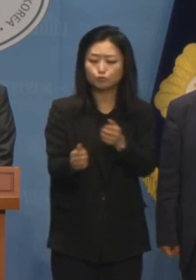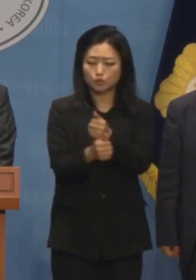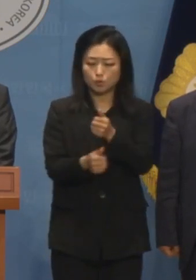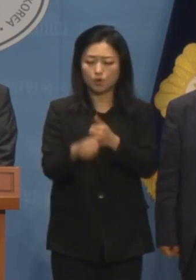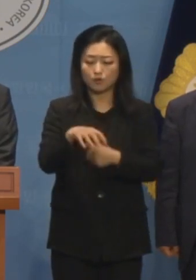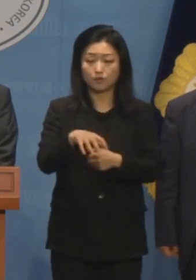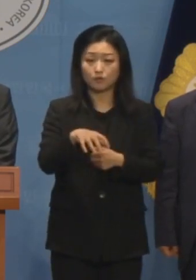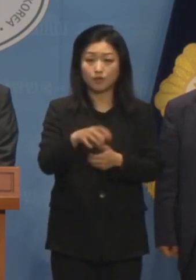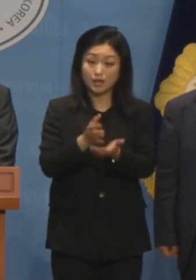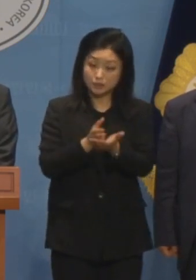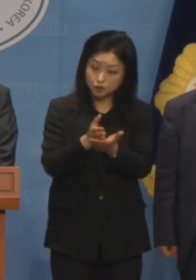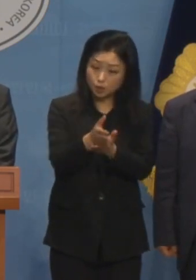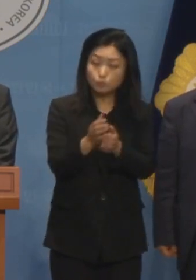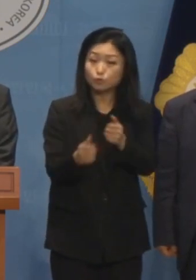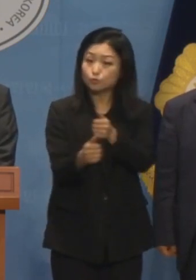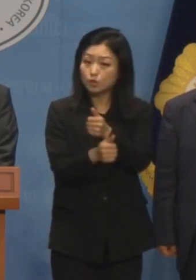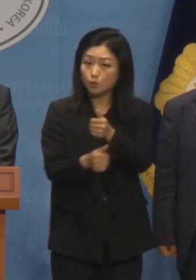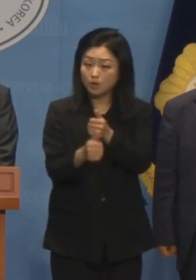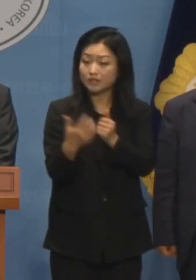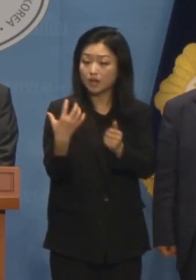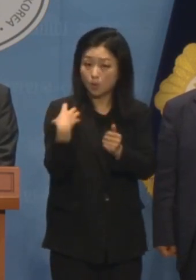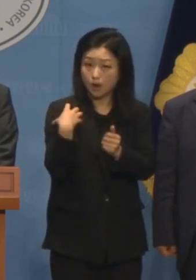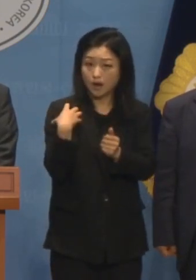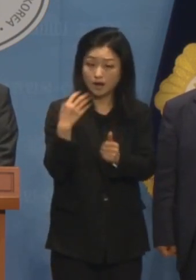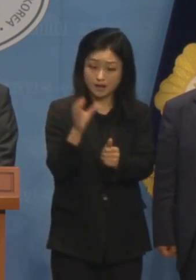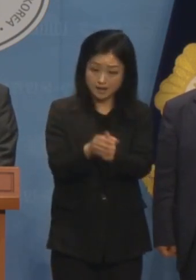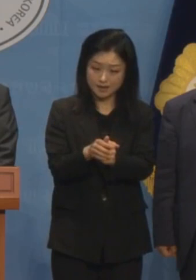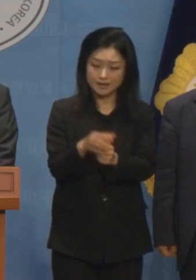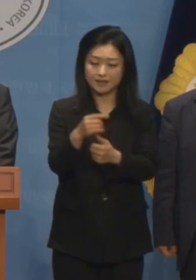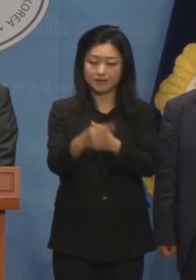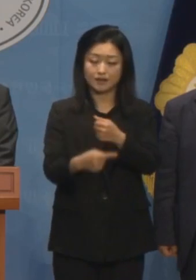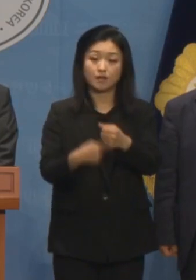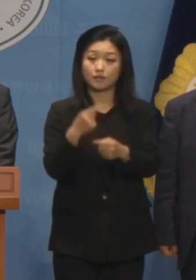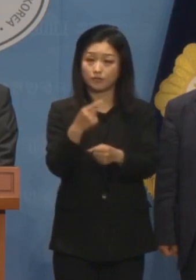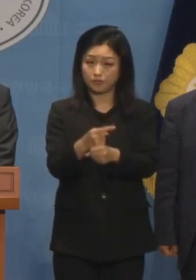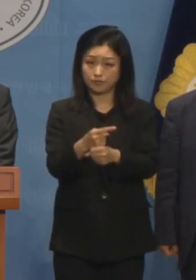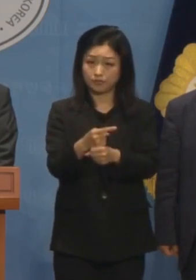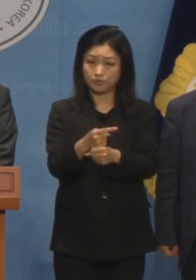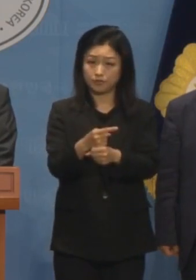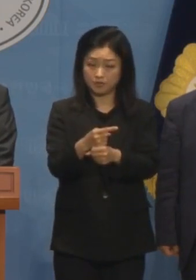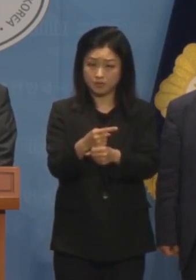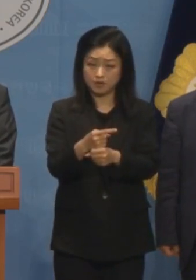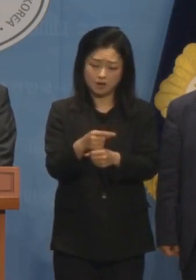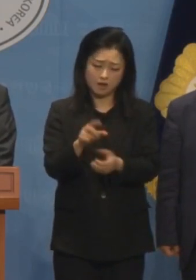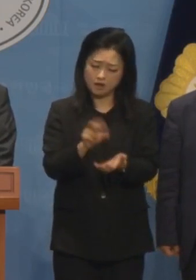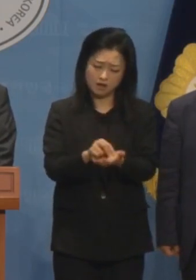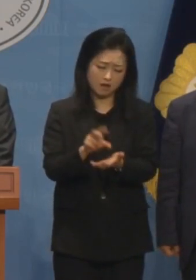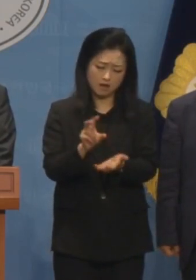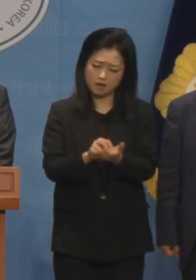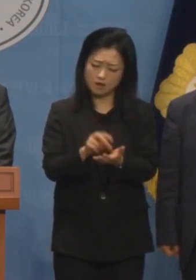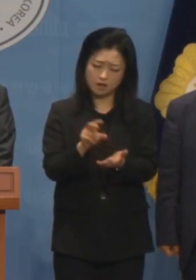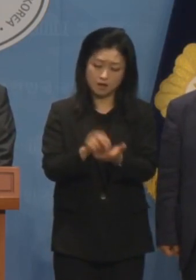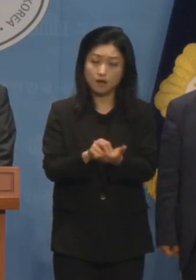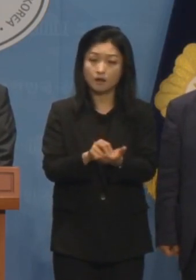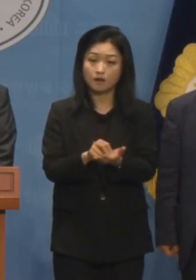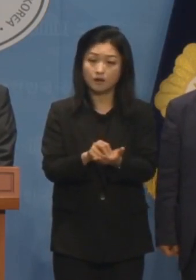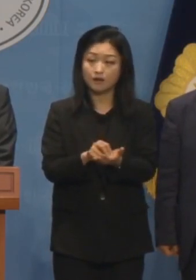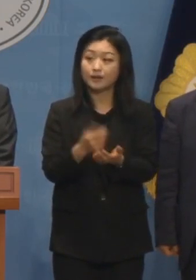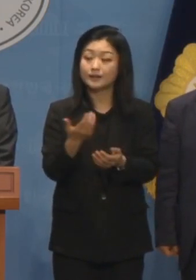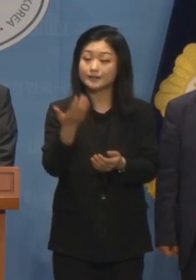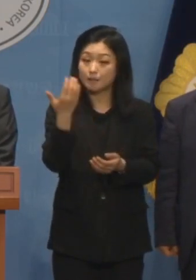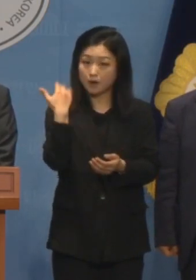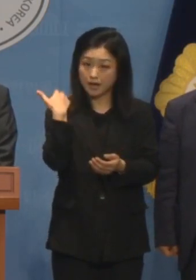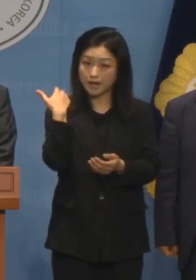있는데 전문위원회가 이 역할을 지난 1년간 해오는 과정에서 너무 많은 문제가 있었습니다. 그래서